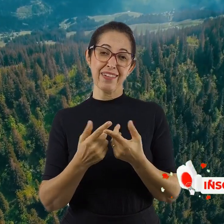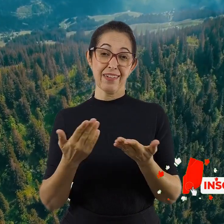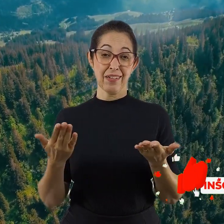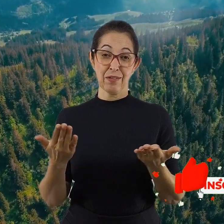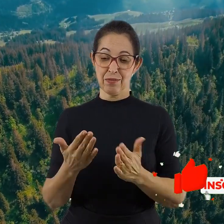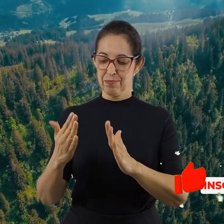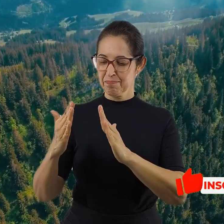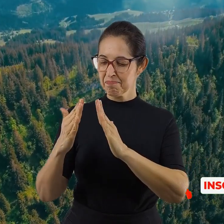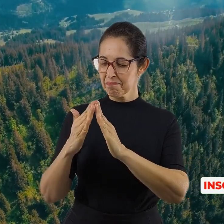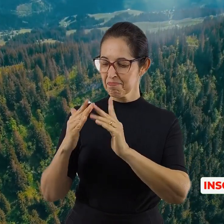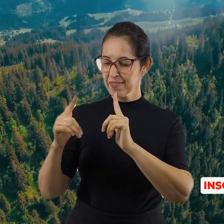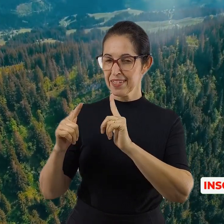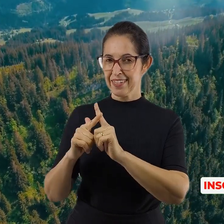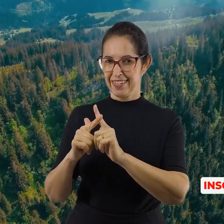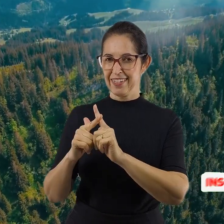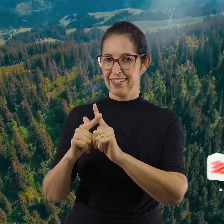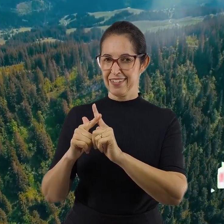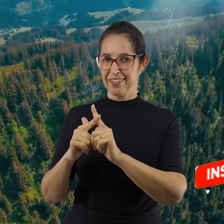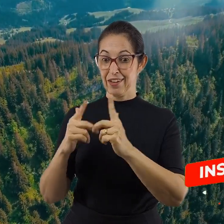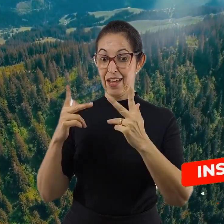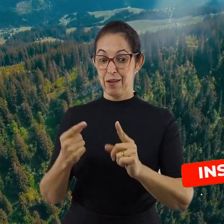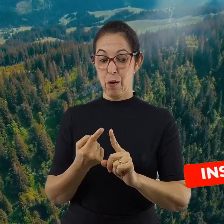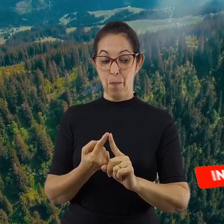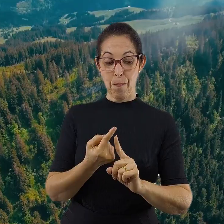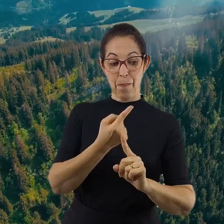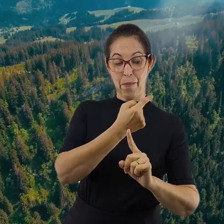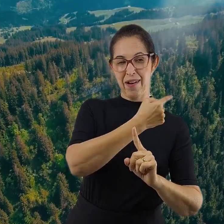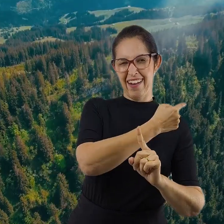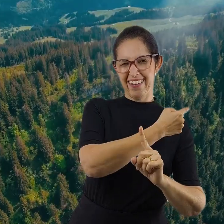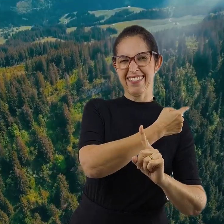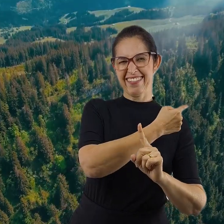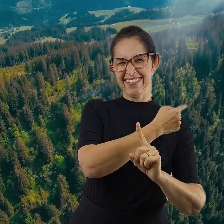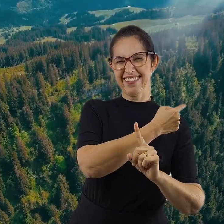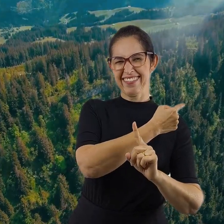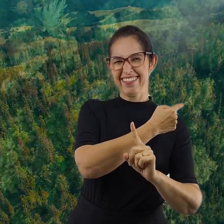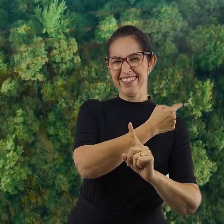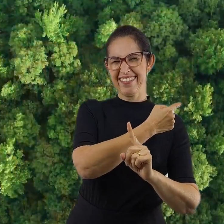exatamente um momento profético, que é o arrebatamento dela.